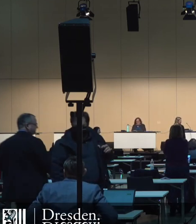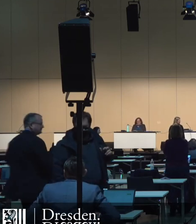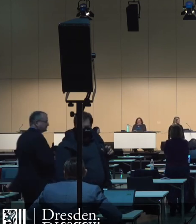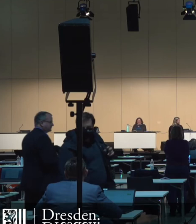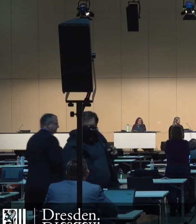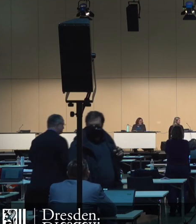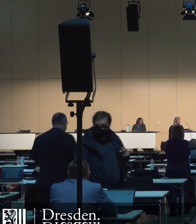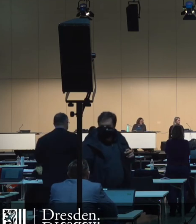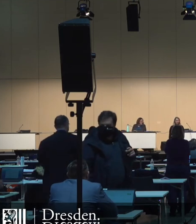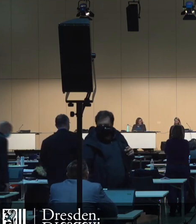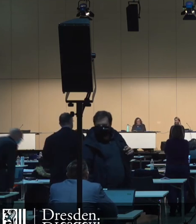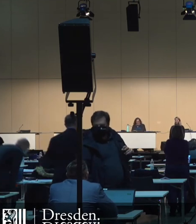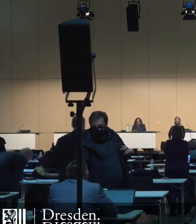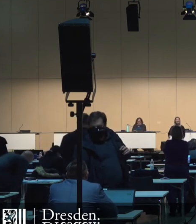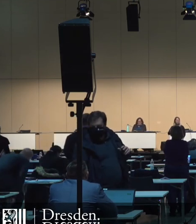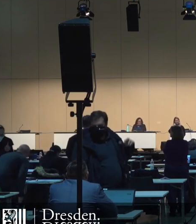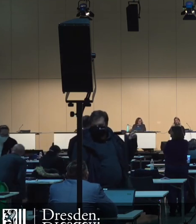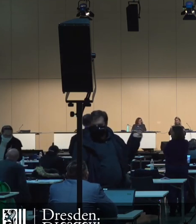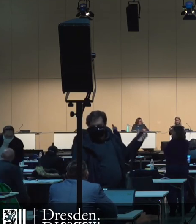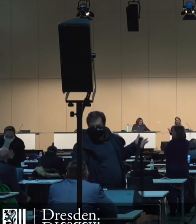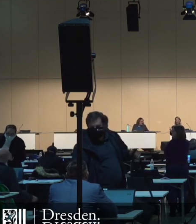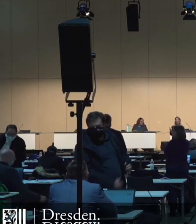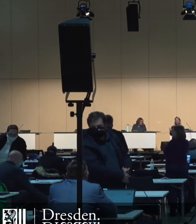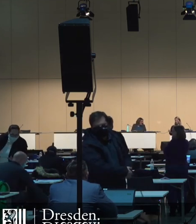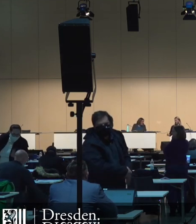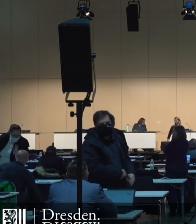Der wird ja vom Mal zu Mal besser hier, der Gong.